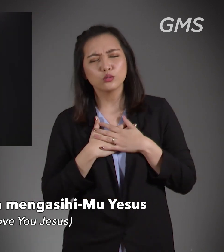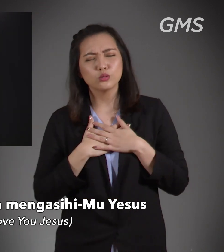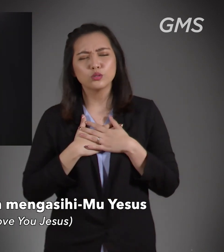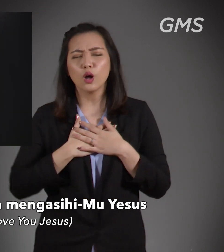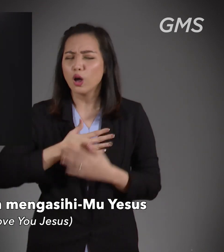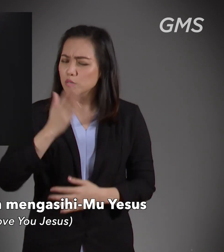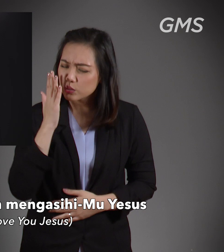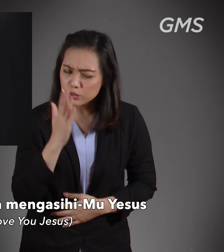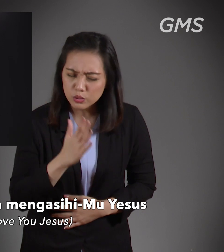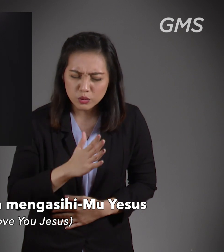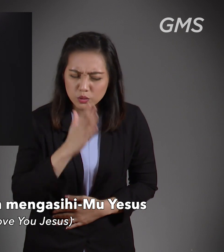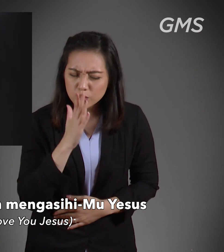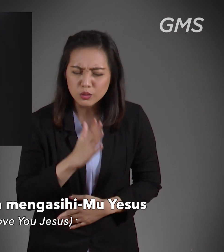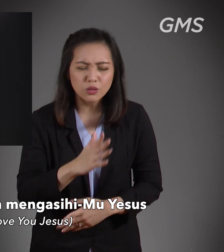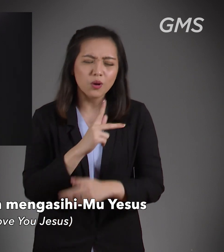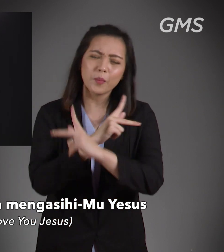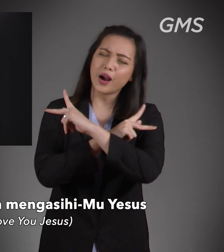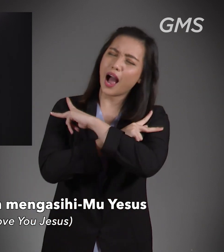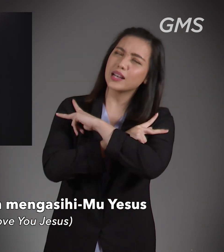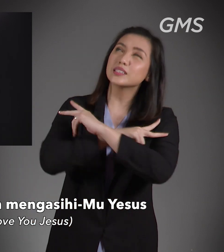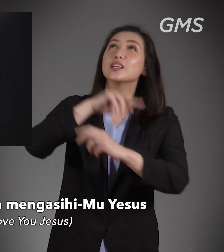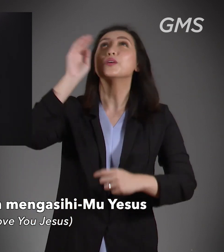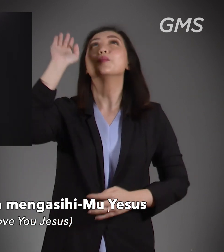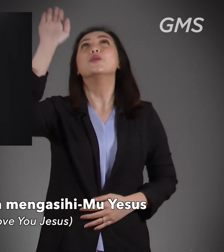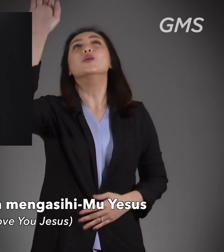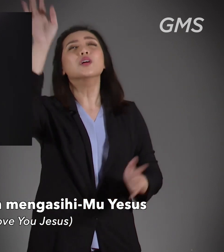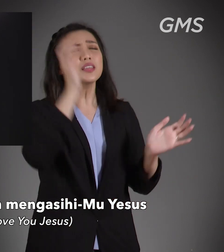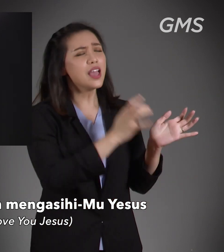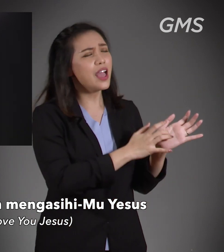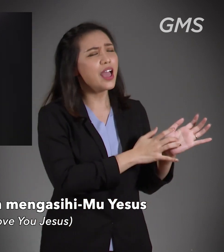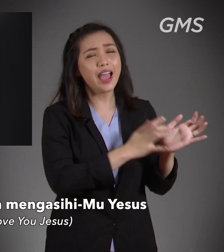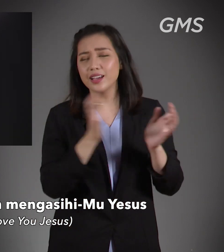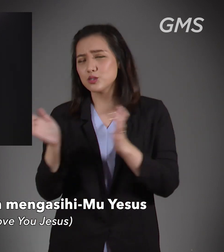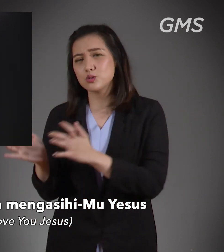apakah ku sungguh mengasihimu,